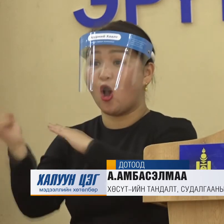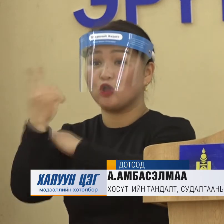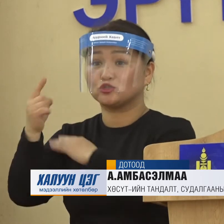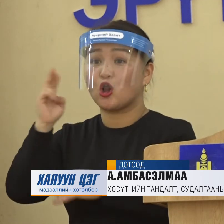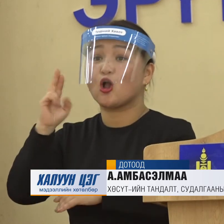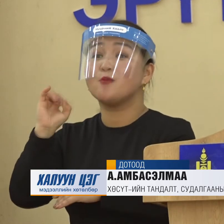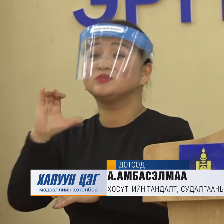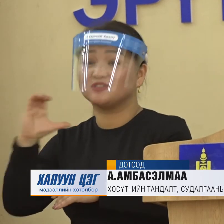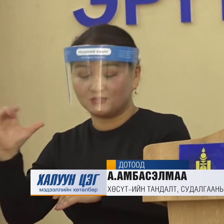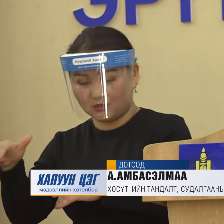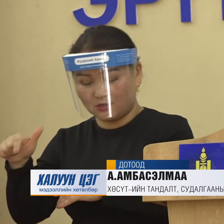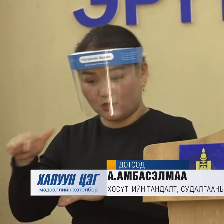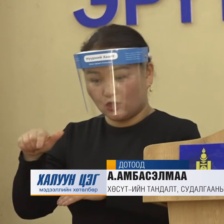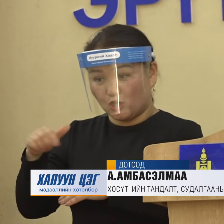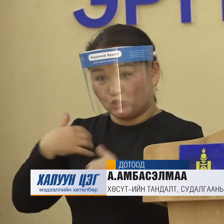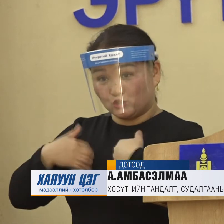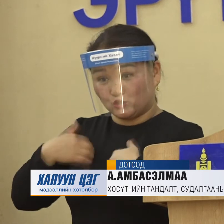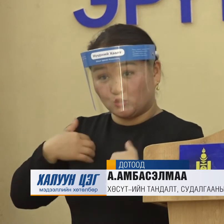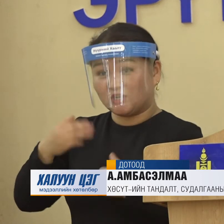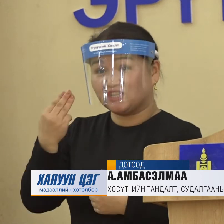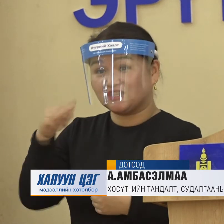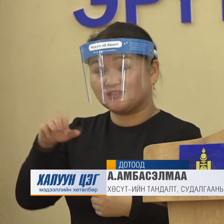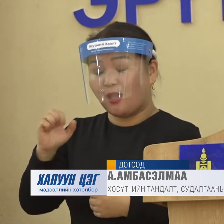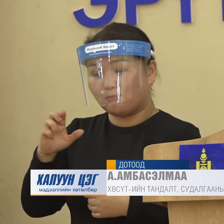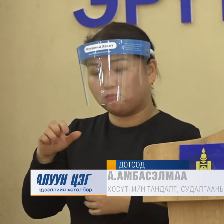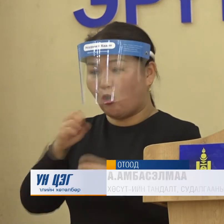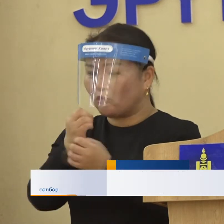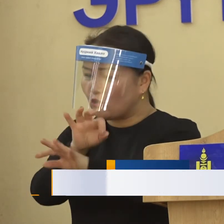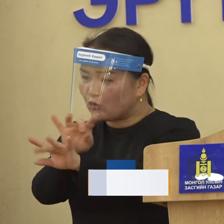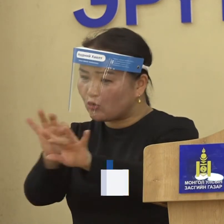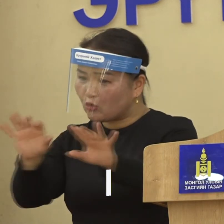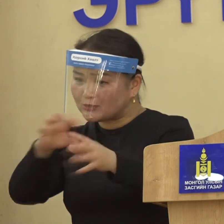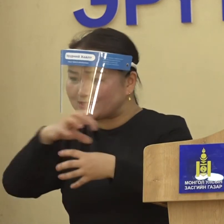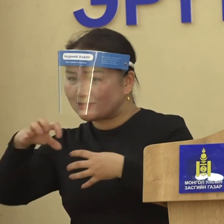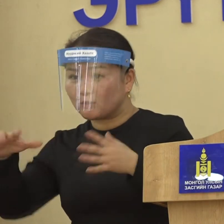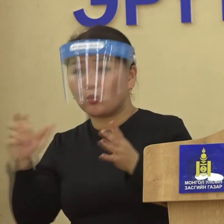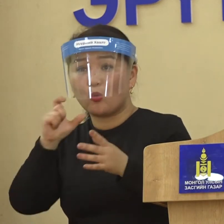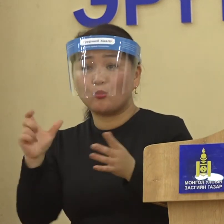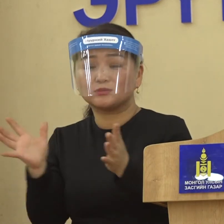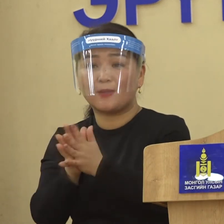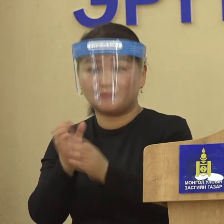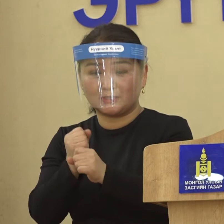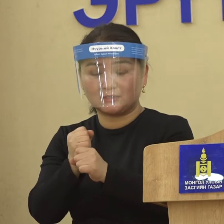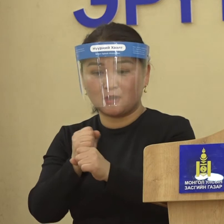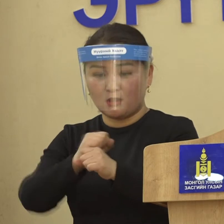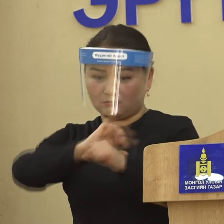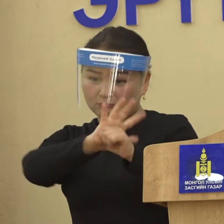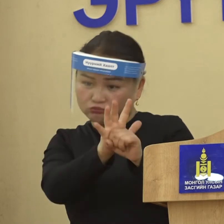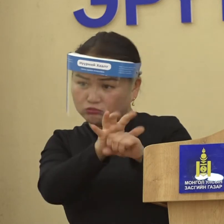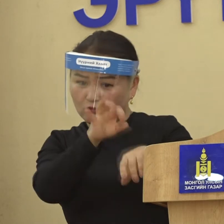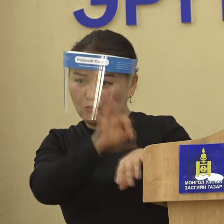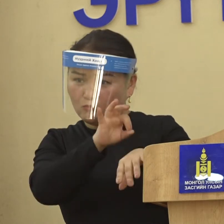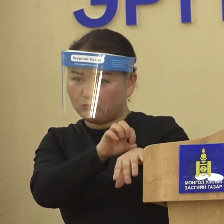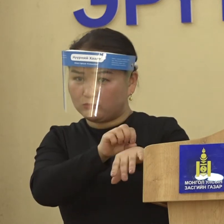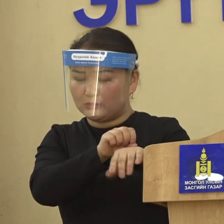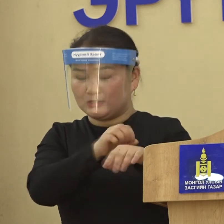алб буюу одоо олон салбарын хүмүүсээс бүрдсэн коронавирус талдуураас сэргийлэх, голомтонд хариу арга хэмжээ